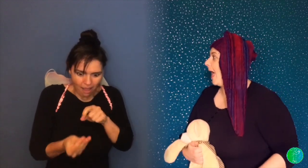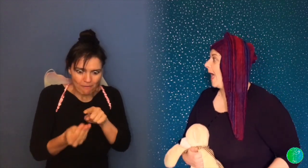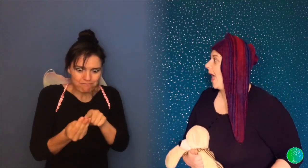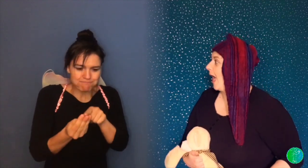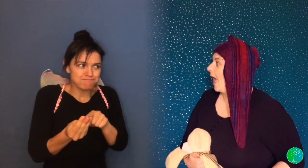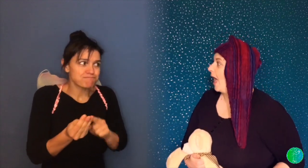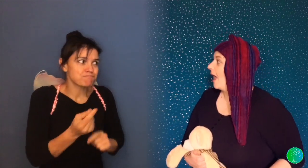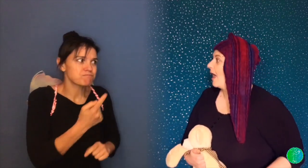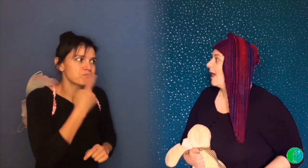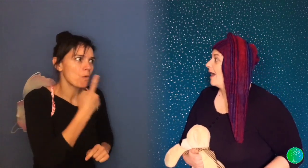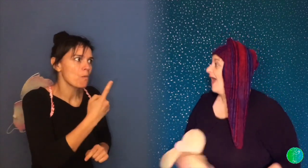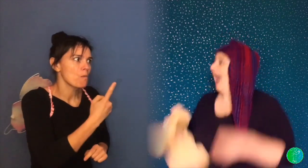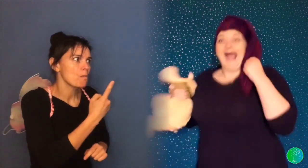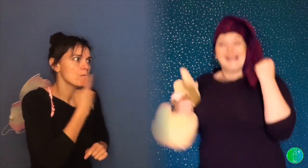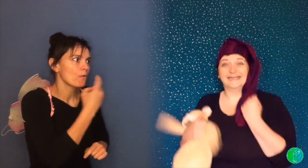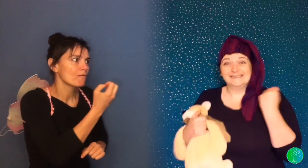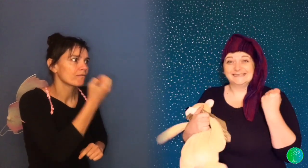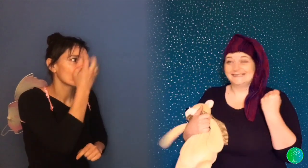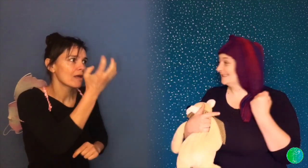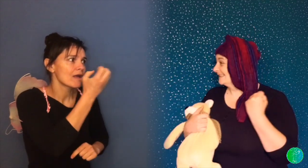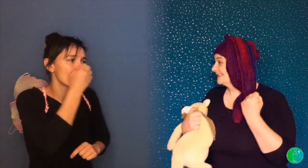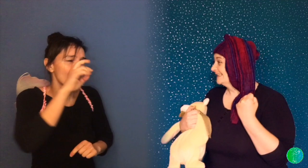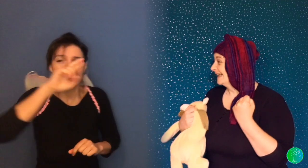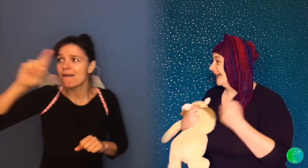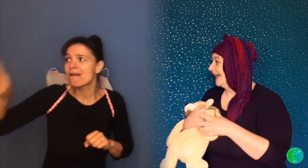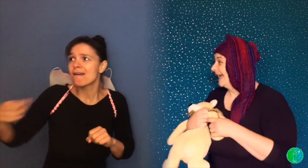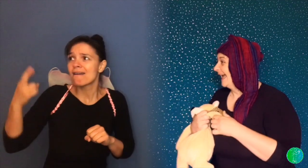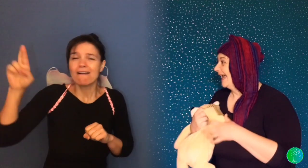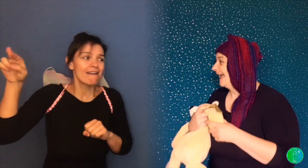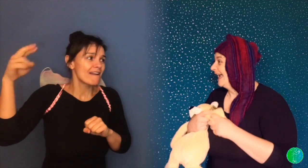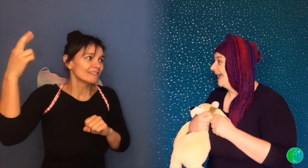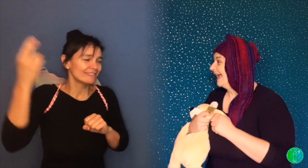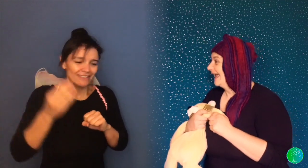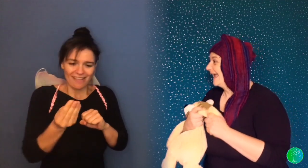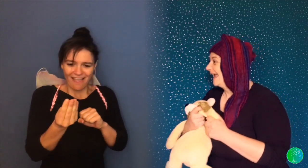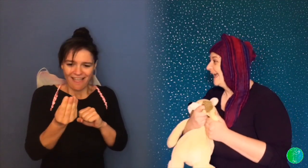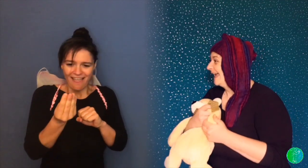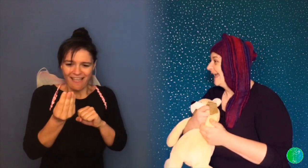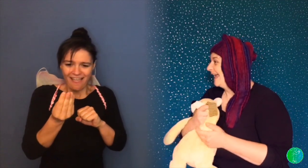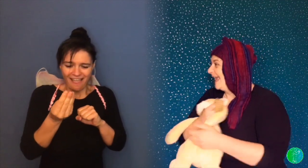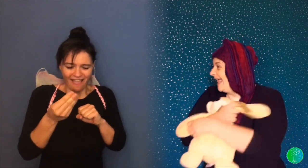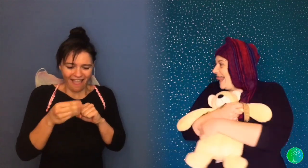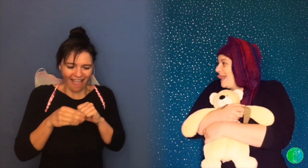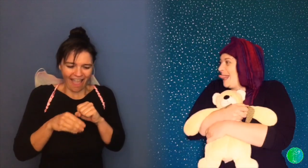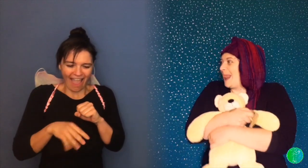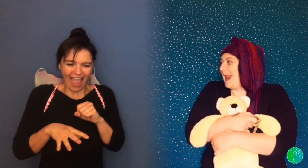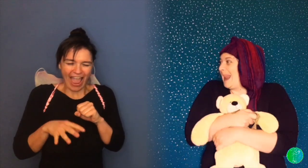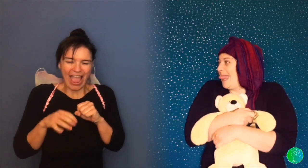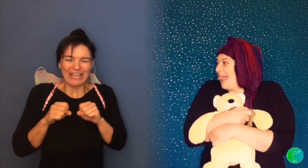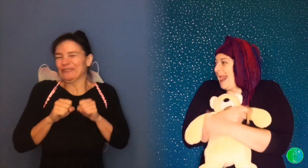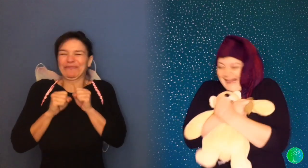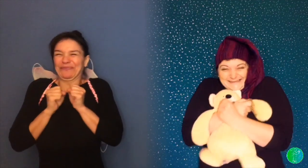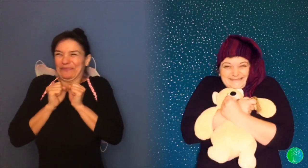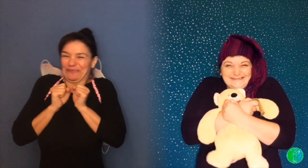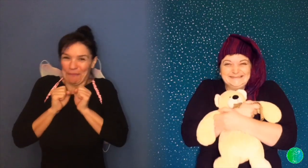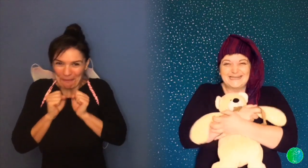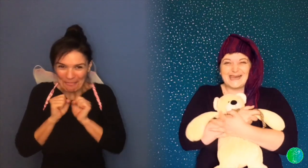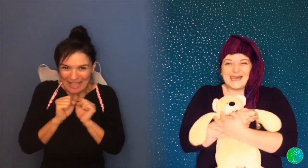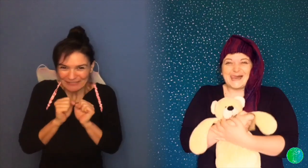bonbons à la rose, la petite fée déballe le joli panier plein